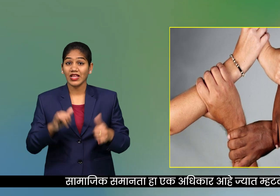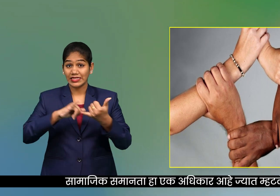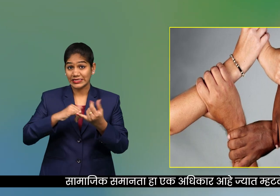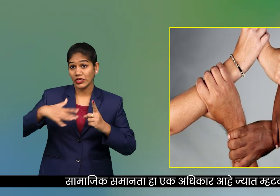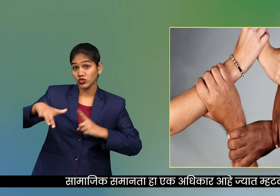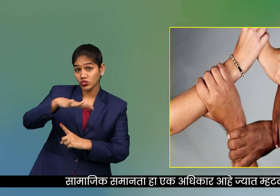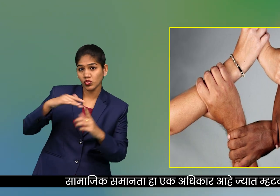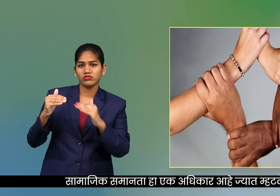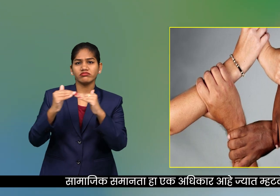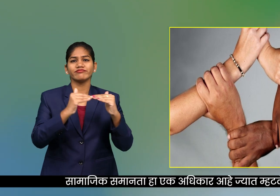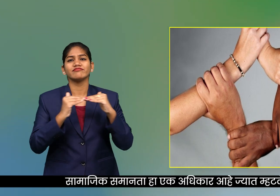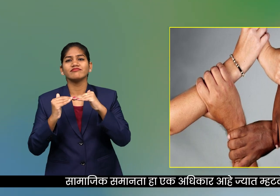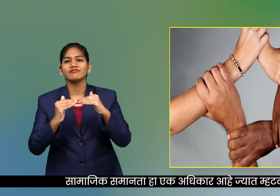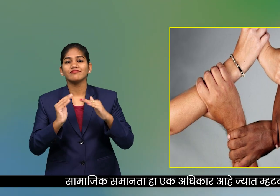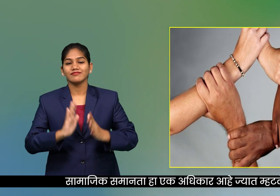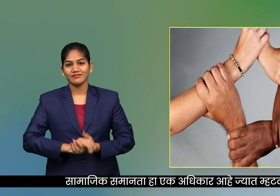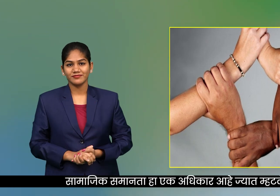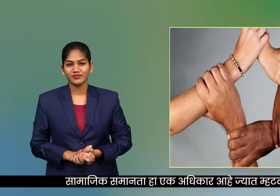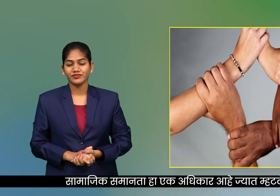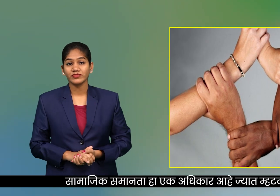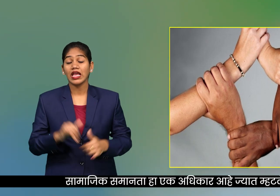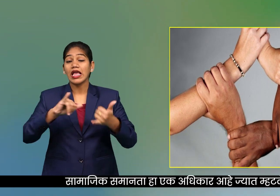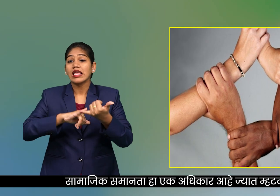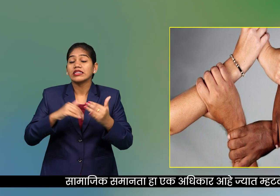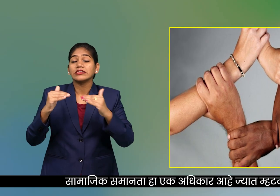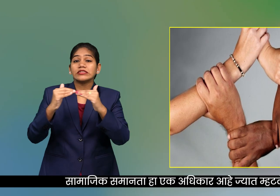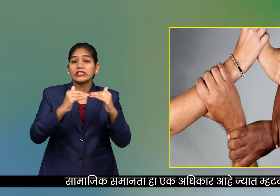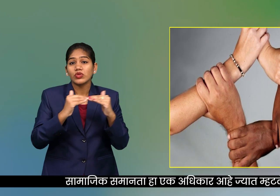सामाजिक समानता हा एक अधिकार आहे, ज्यात म्हटले आहे